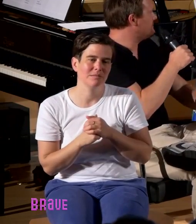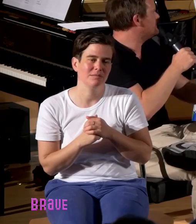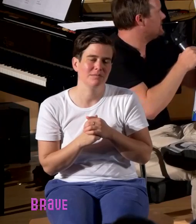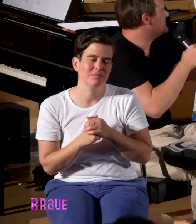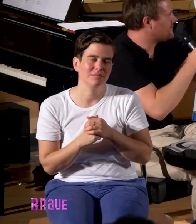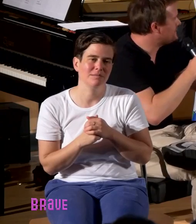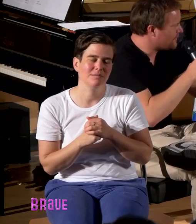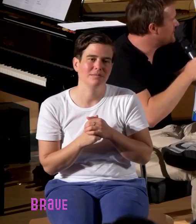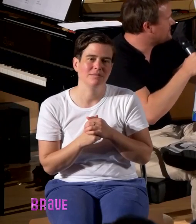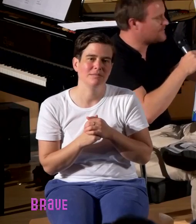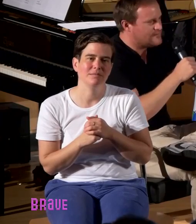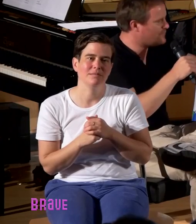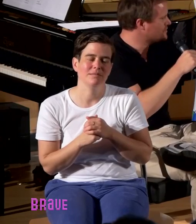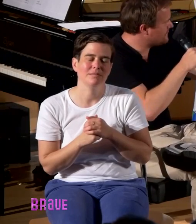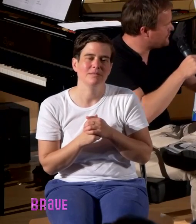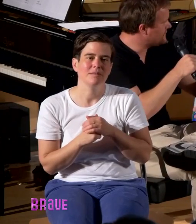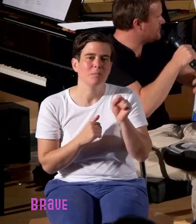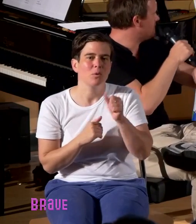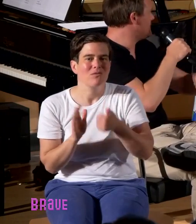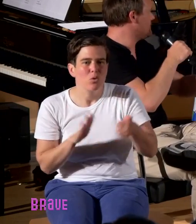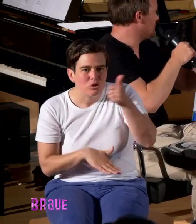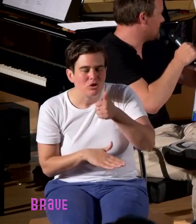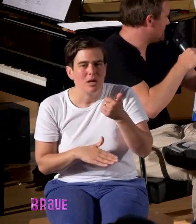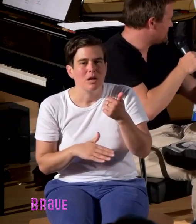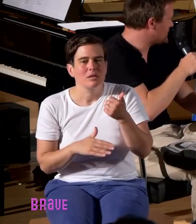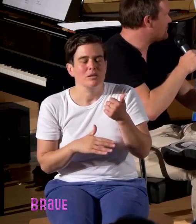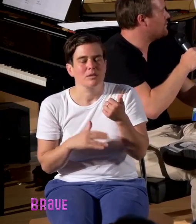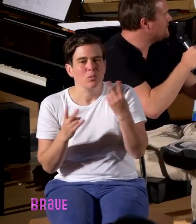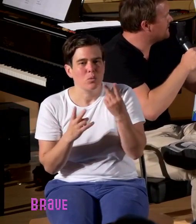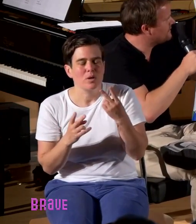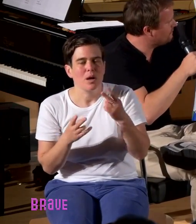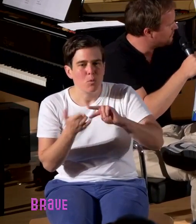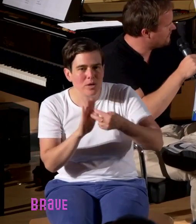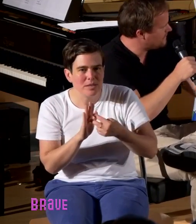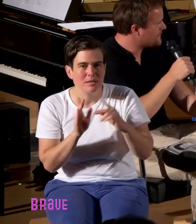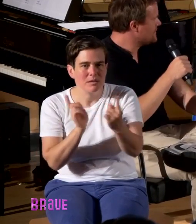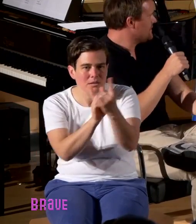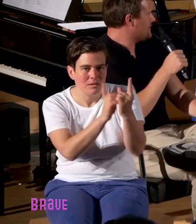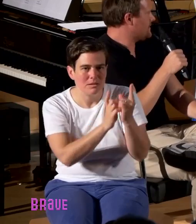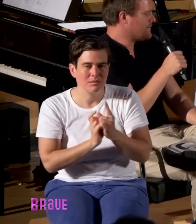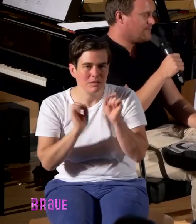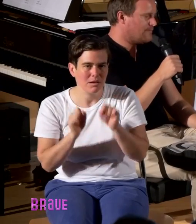durch, was auch immer es dann sind, Vorstandsvorsitzende oder Politiker